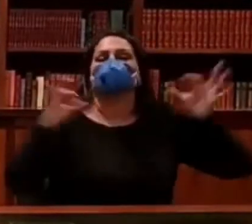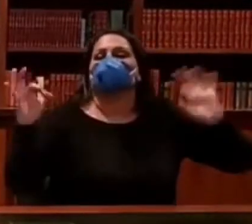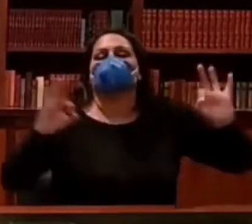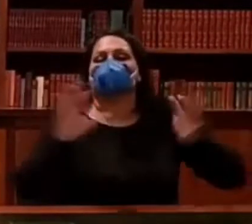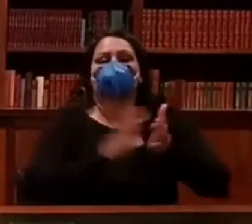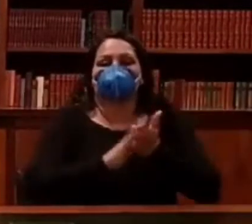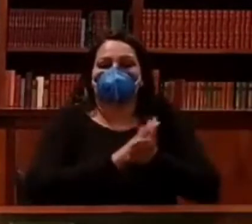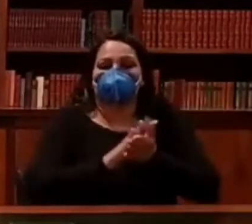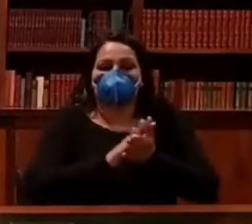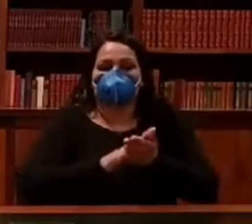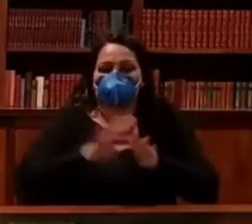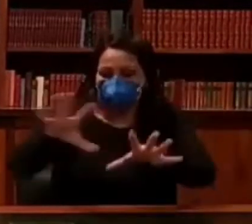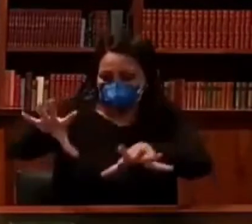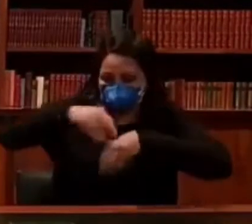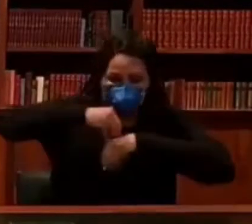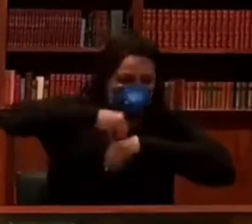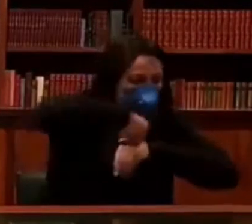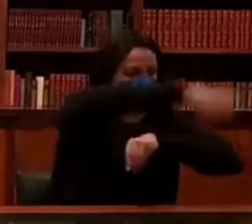serve para